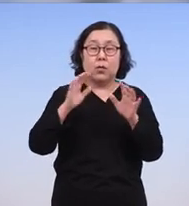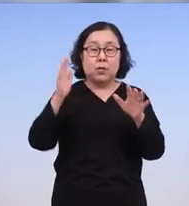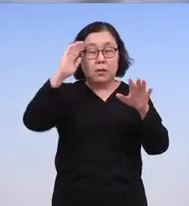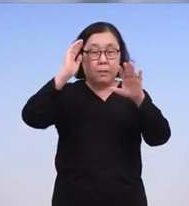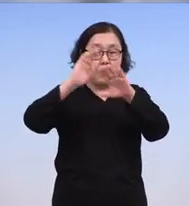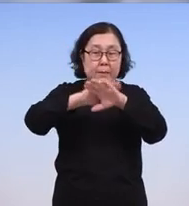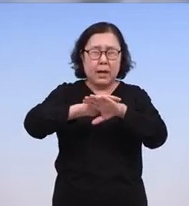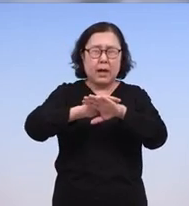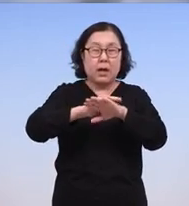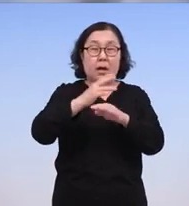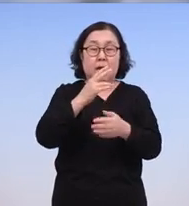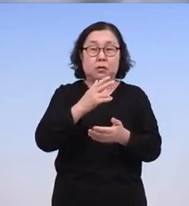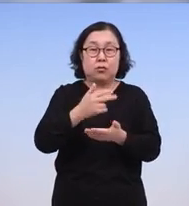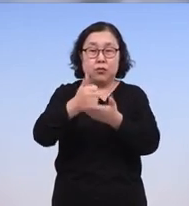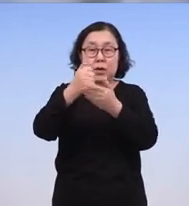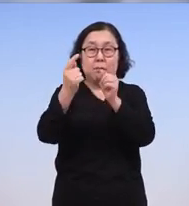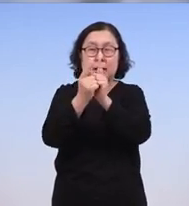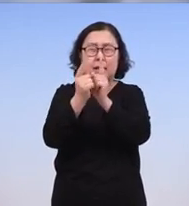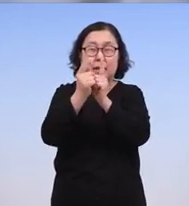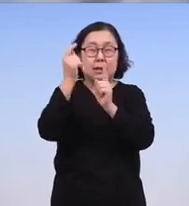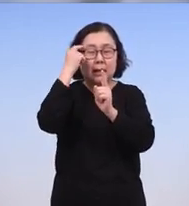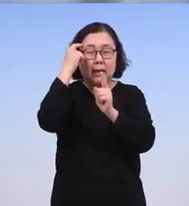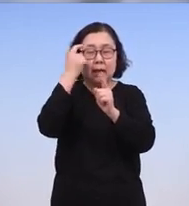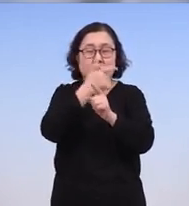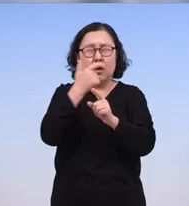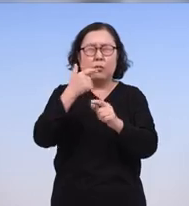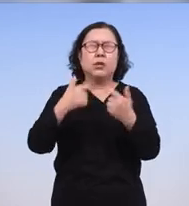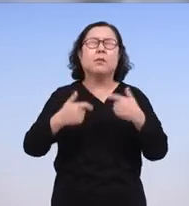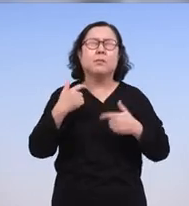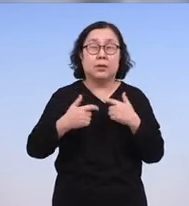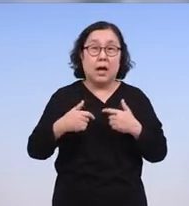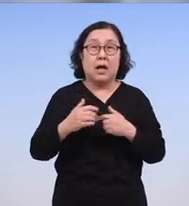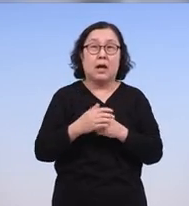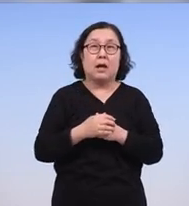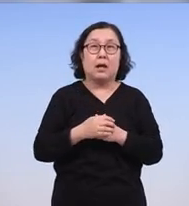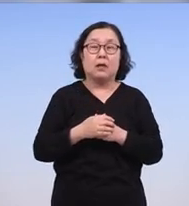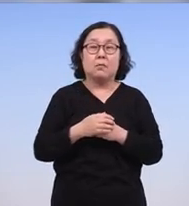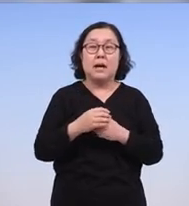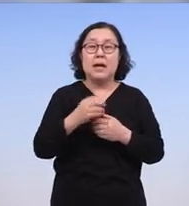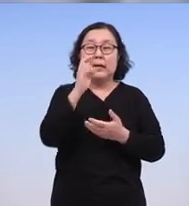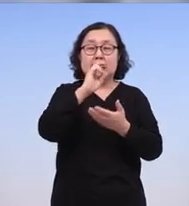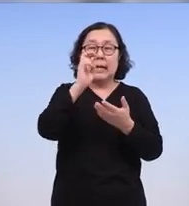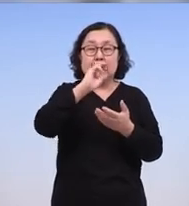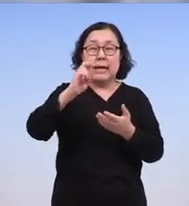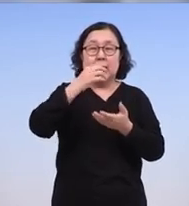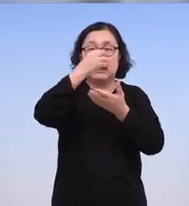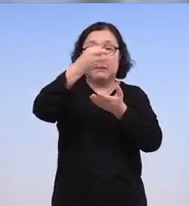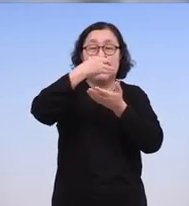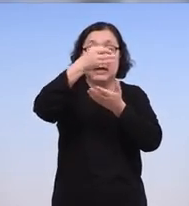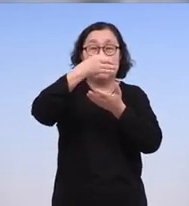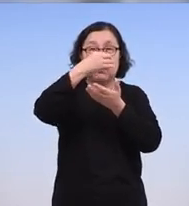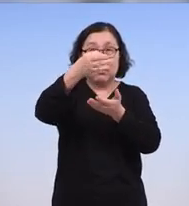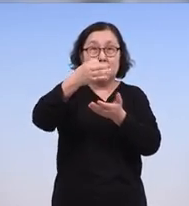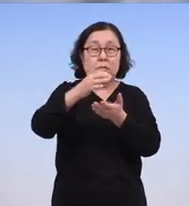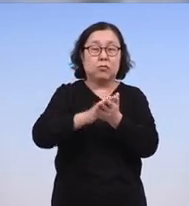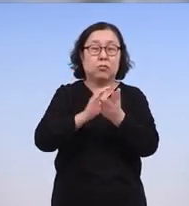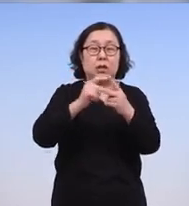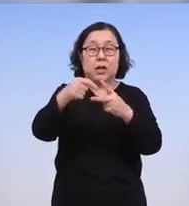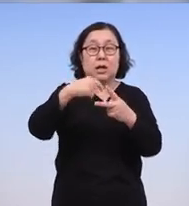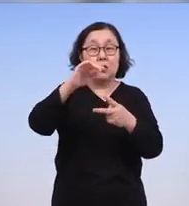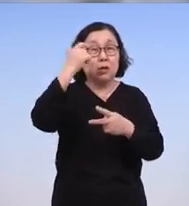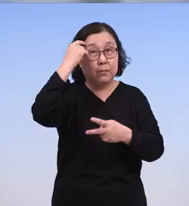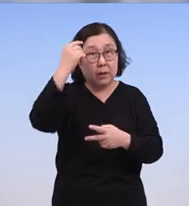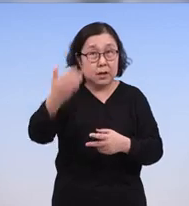오늘 밤 천국 간다, 주님 만날 생각이 너무 기쁘다, 막 복도가 떠나가도록 하늘 가는 밝은 길이 내 앞에 있으니 막 이런 찬양을 부른